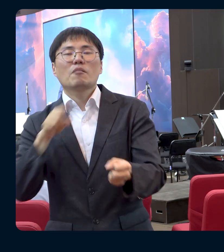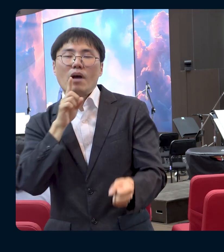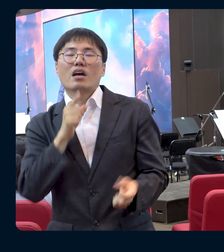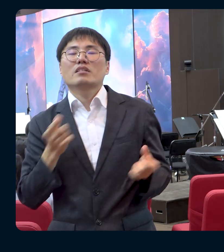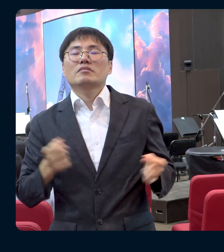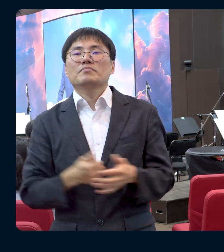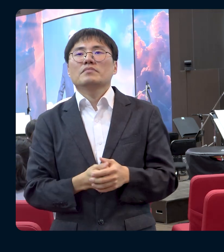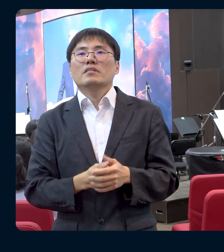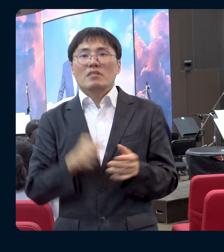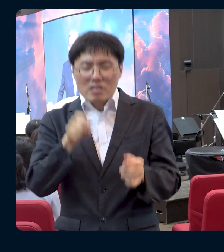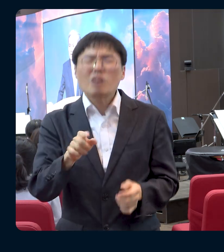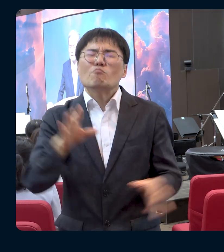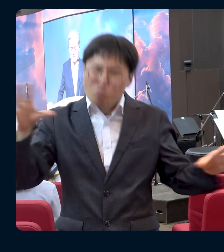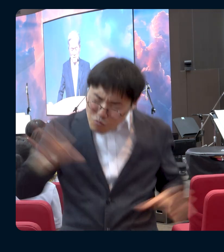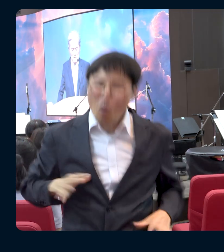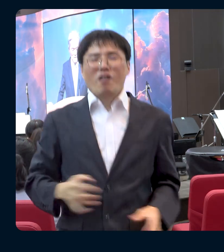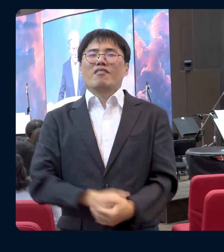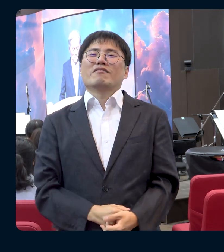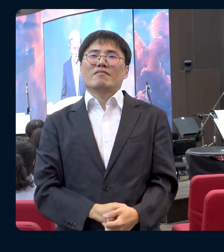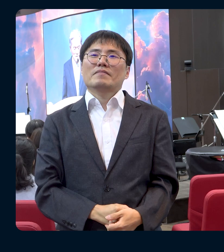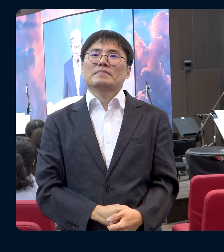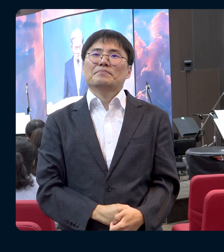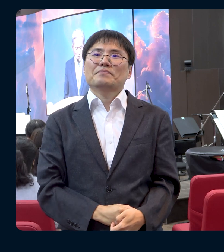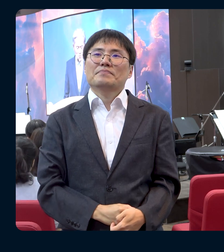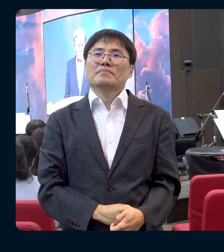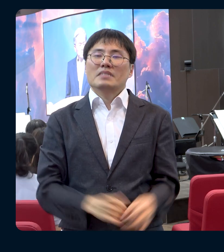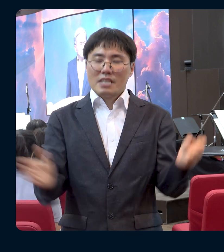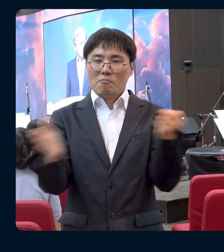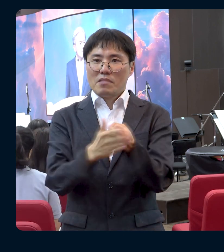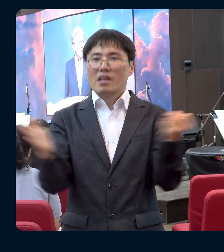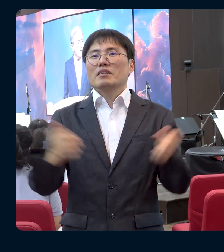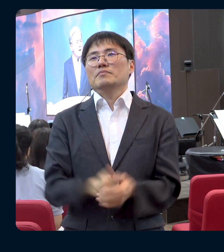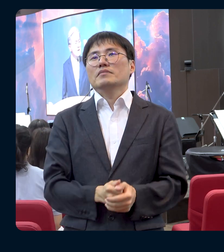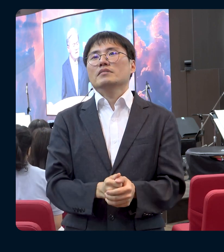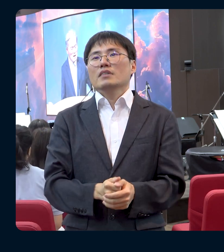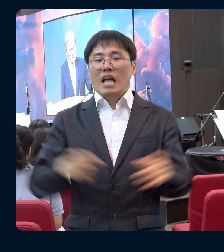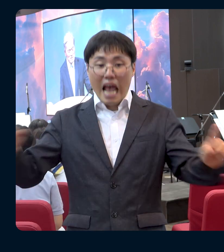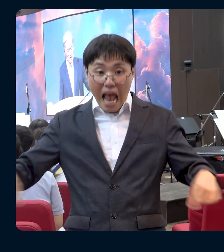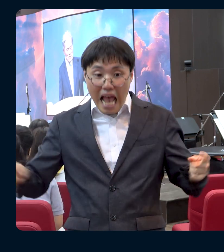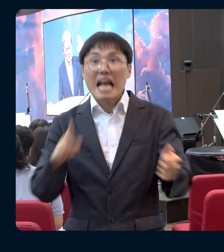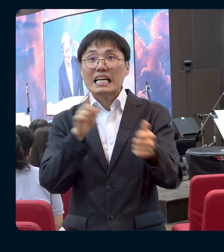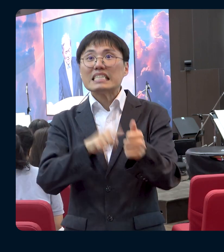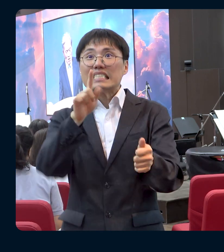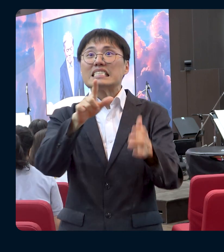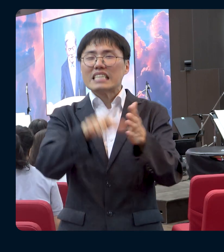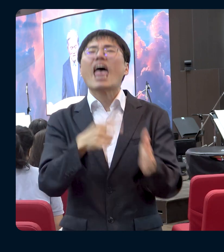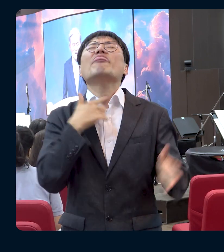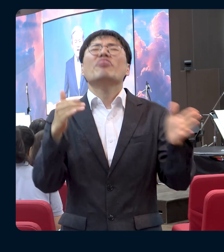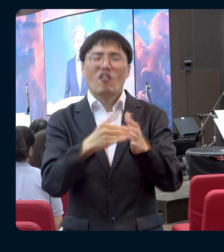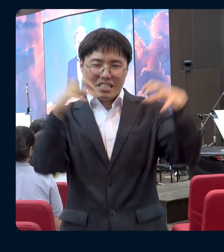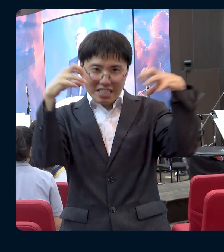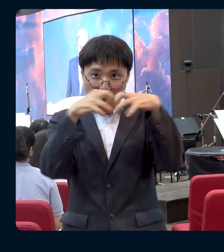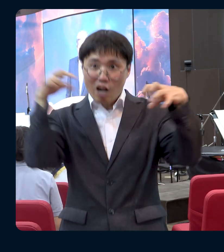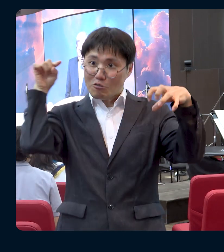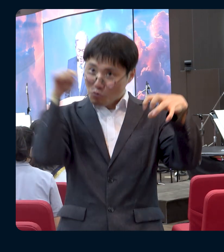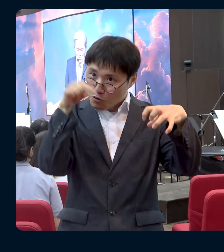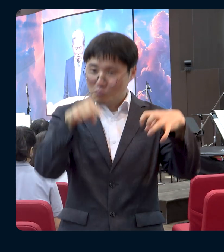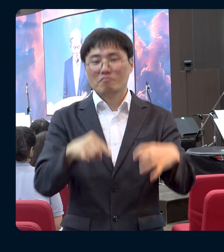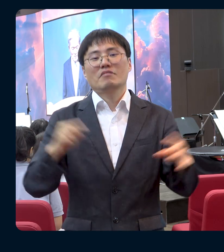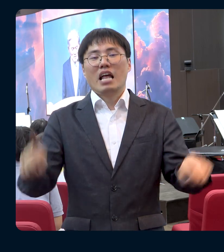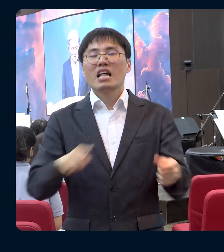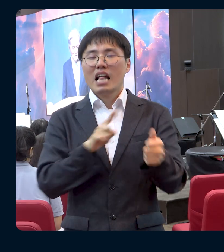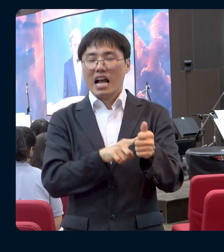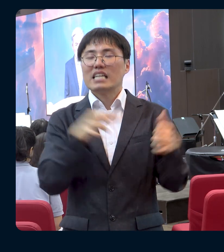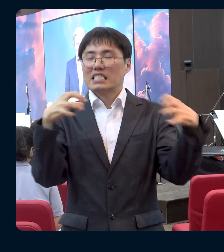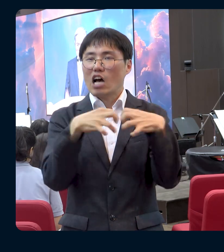거죠. 이래서 무서운 거예요. 예. 그러므로 엘리야가 그때 했던 그 싸움, 그